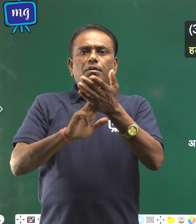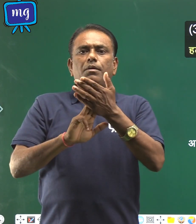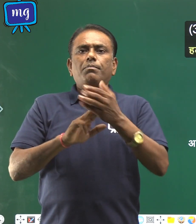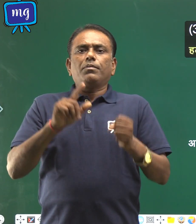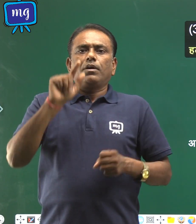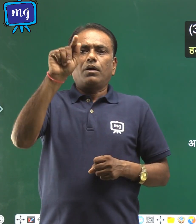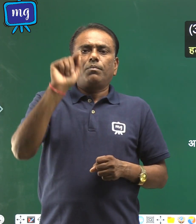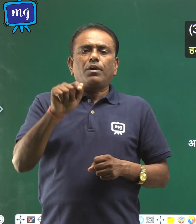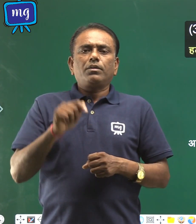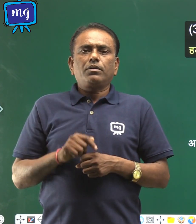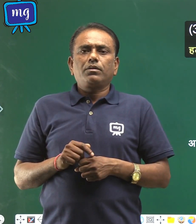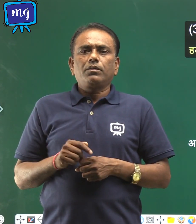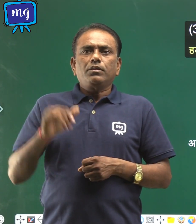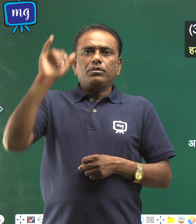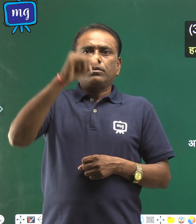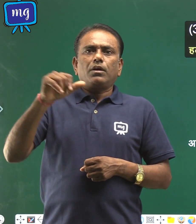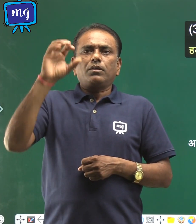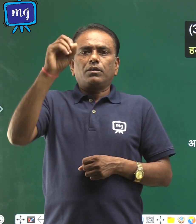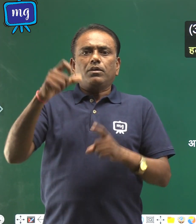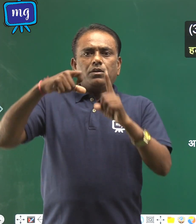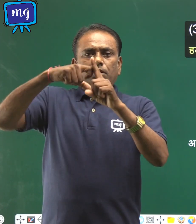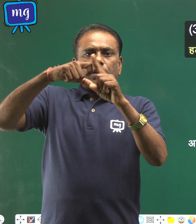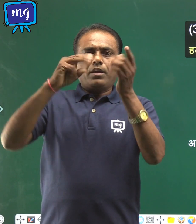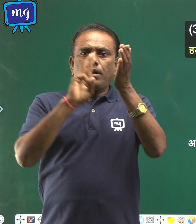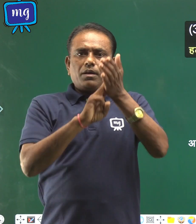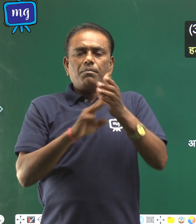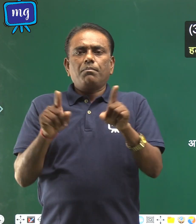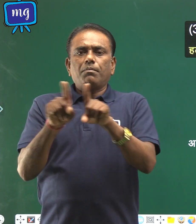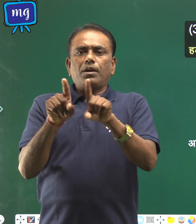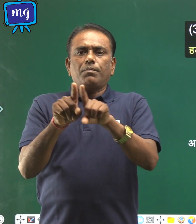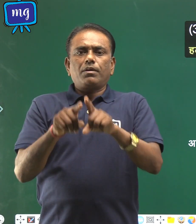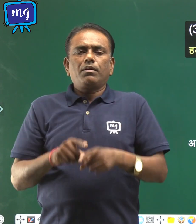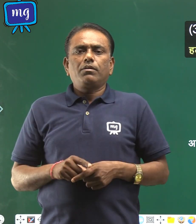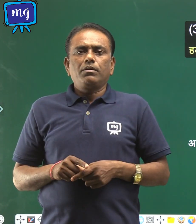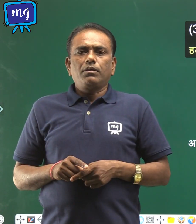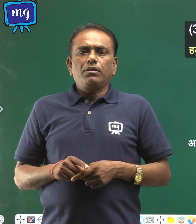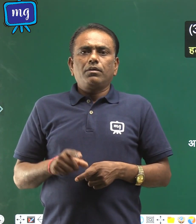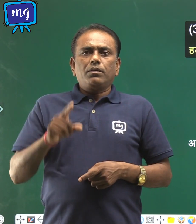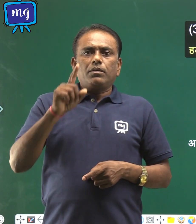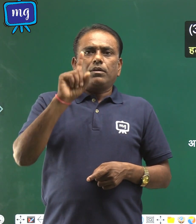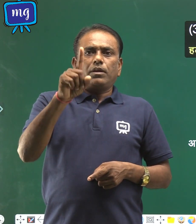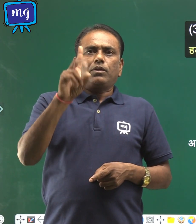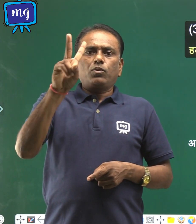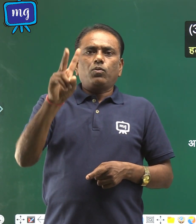अनुपात 60 किलोमीटर बराबर 12